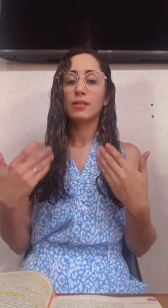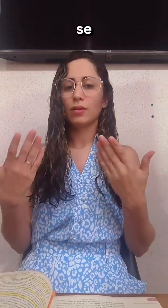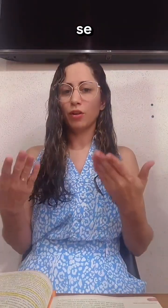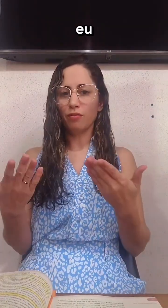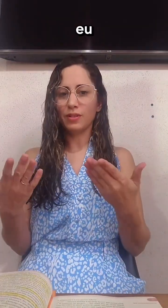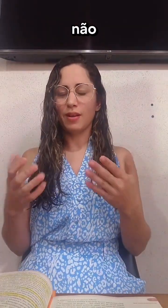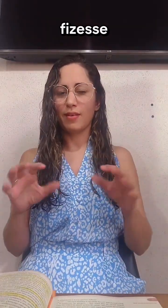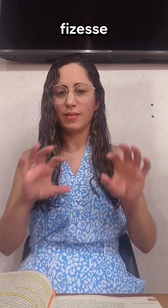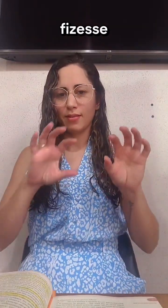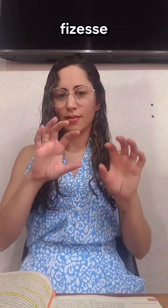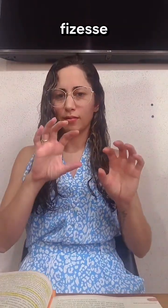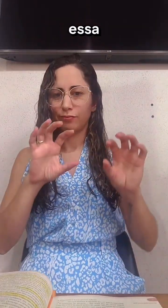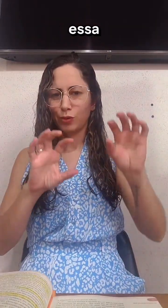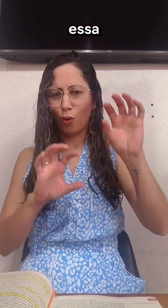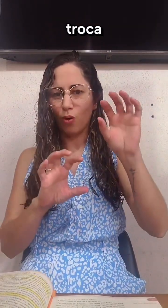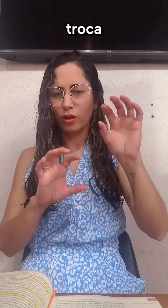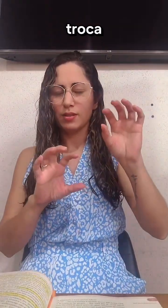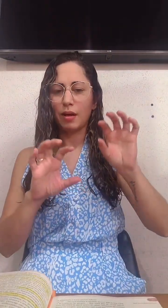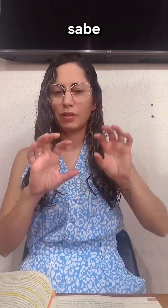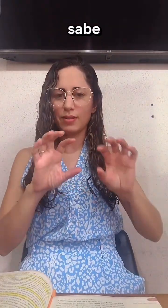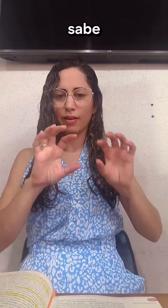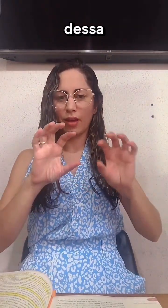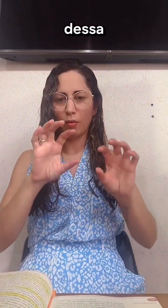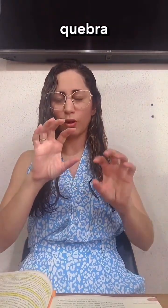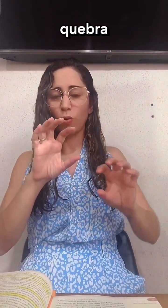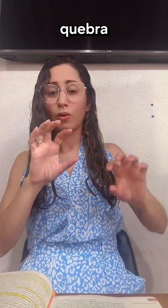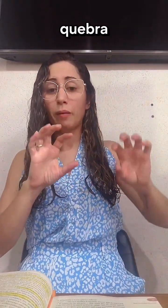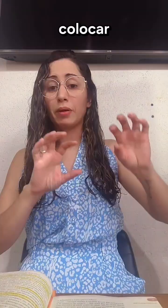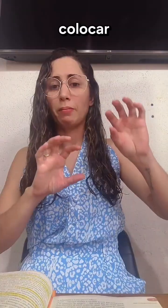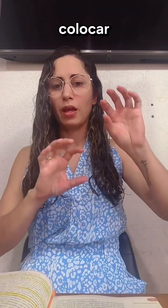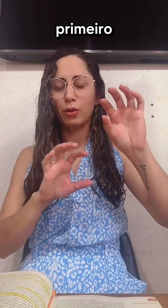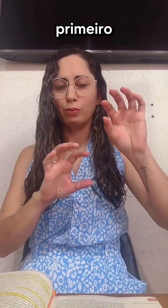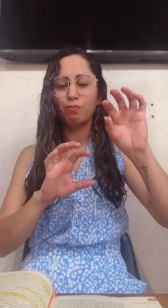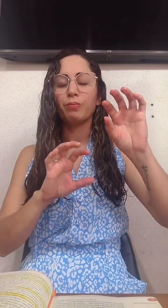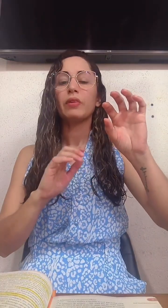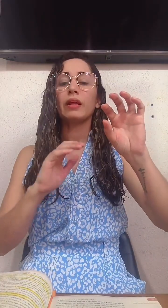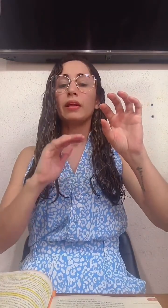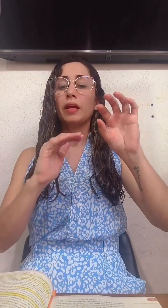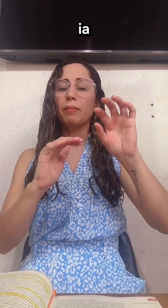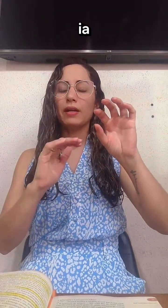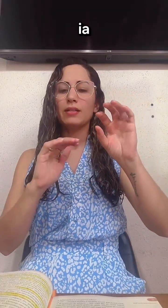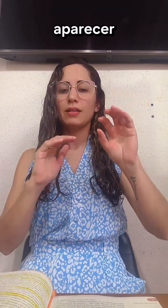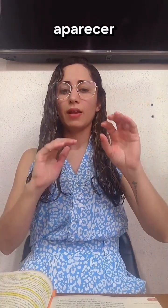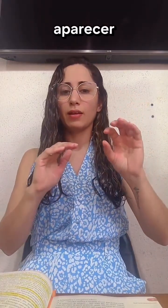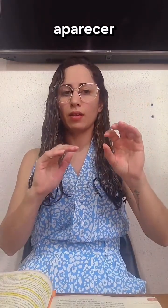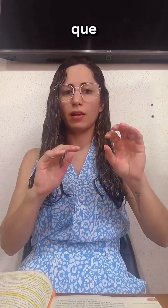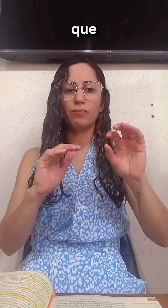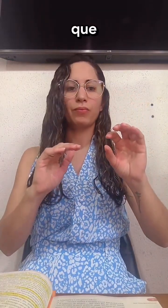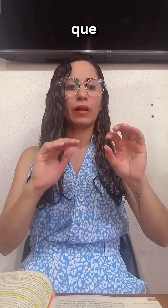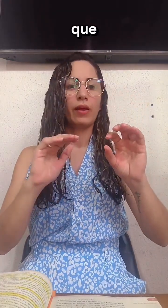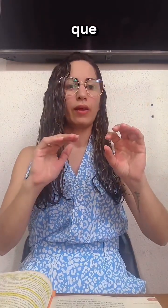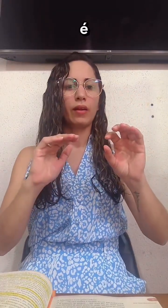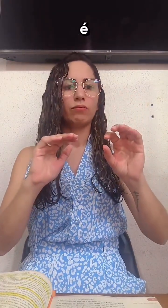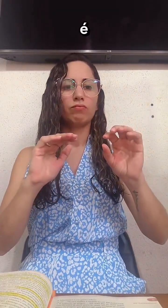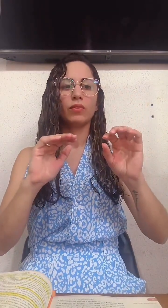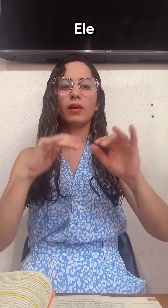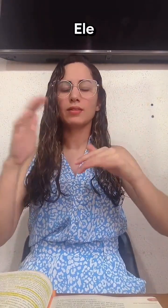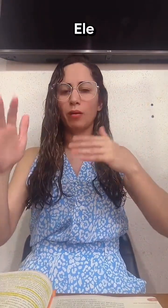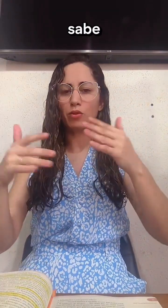Se eu não fizesse essa troca, sabe, dessa quebra, colocar primeiro, ia aparecer que ele sabe os